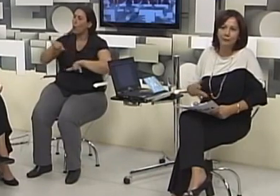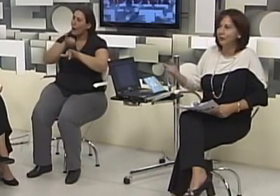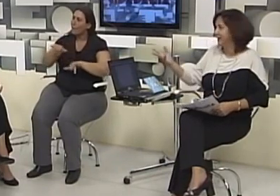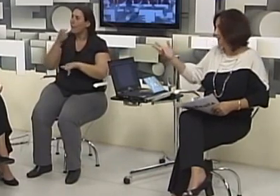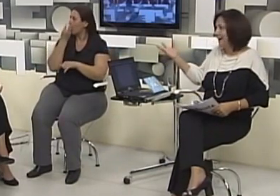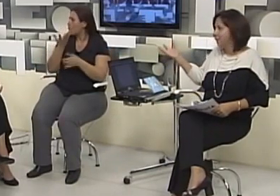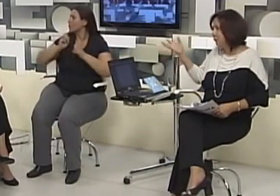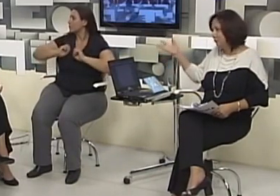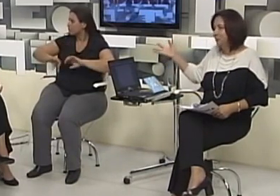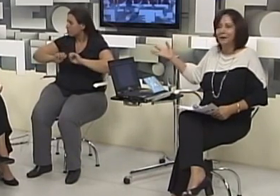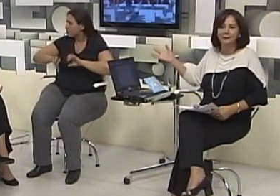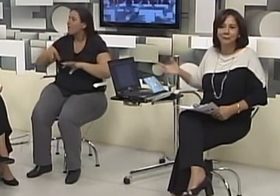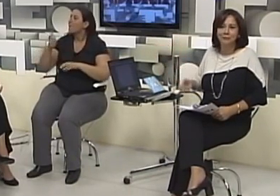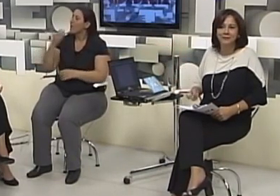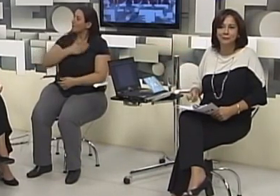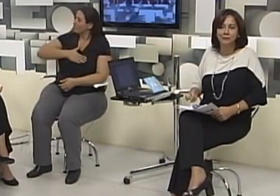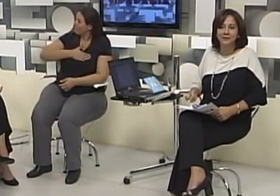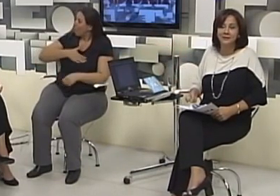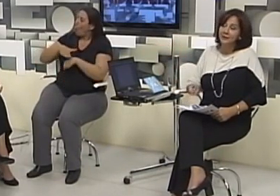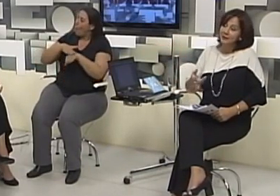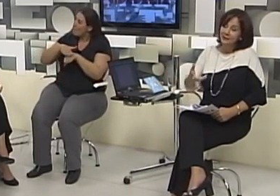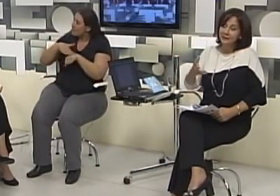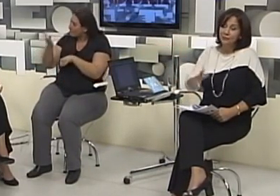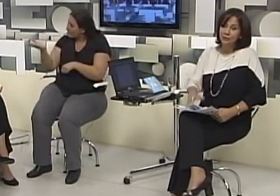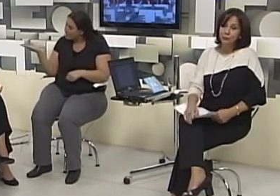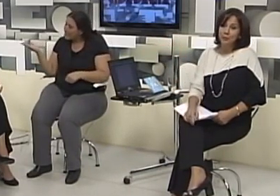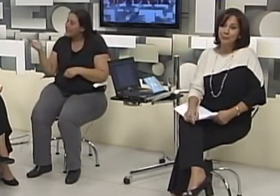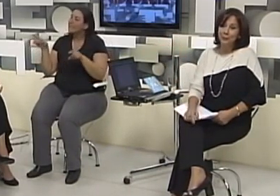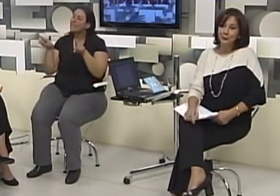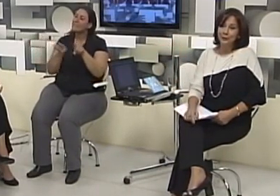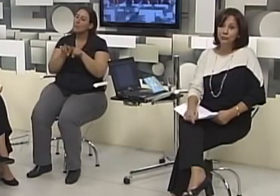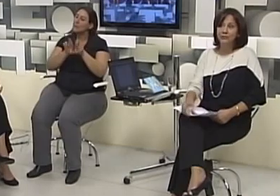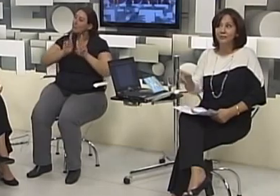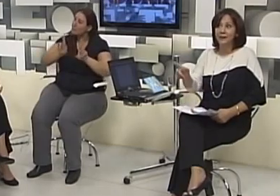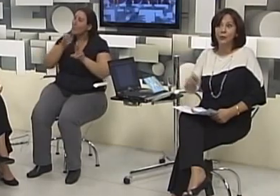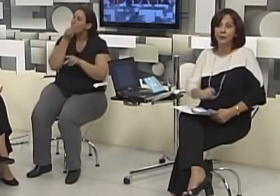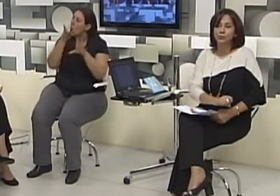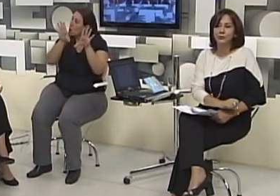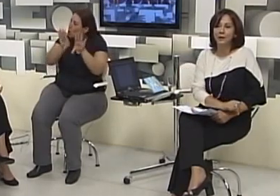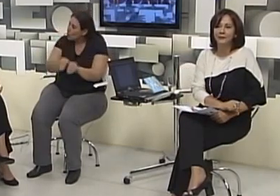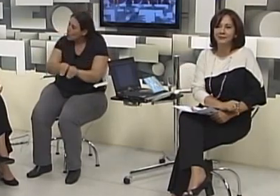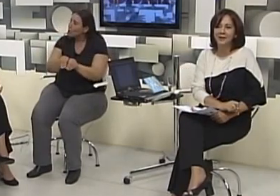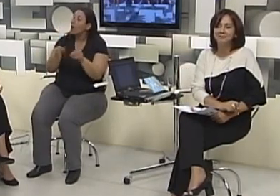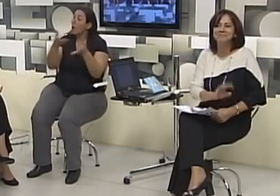E que foi agradável, foi muito bacana ter conversado com vocês. E desejamos uma boa noite. Você fica agora.